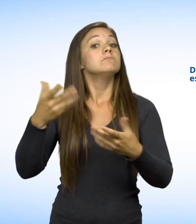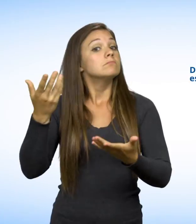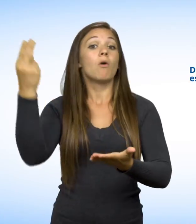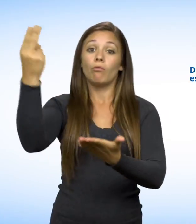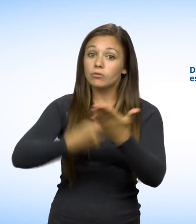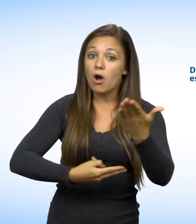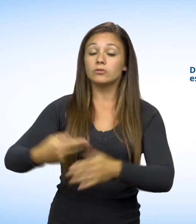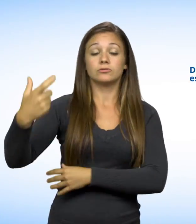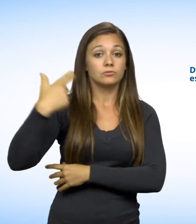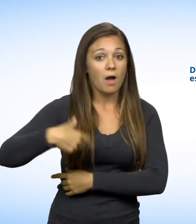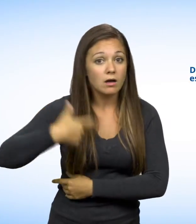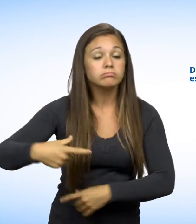contrats et les polices d'assurance